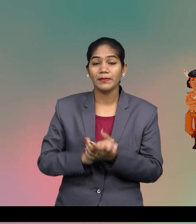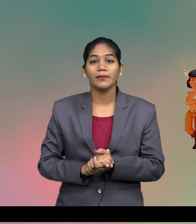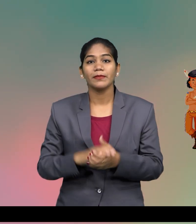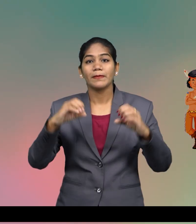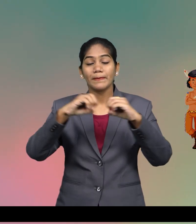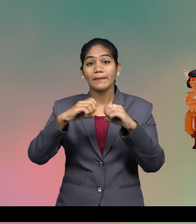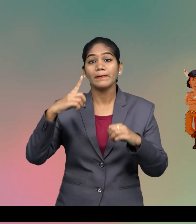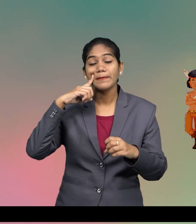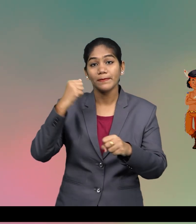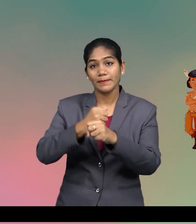బైగా,